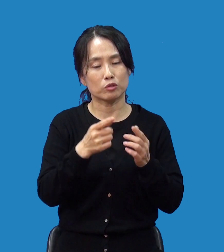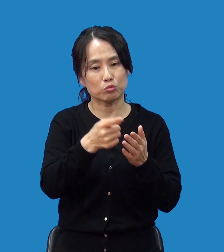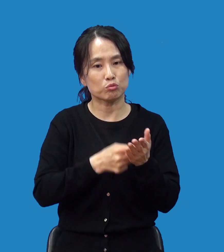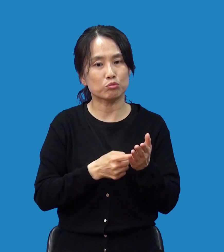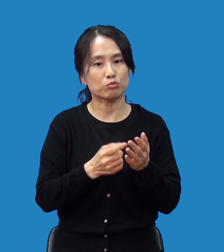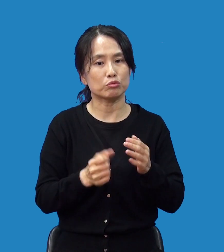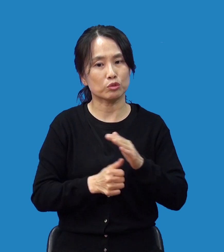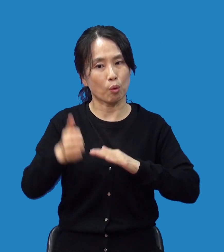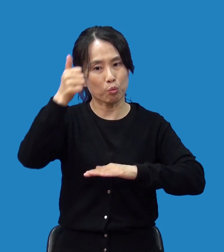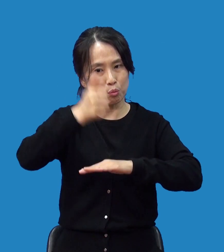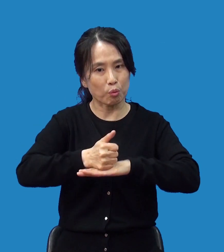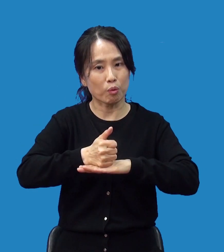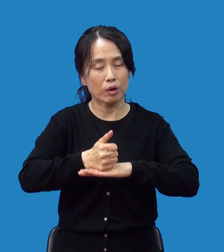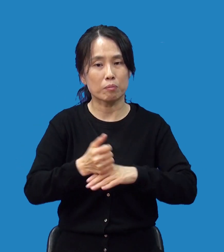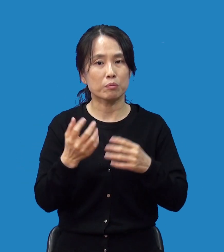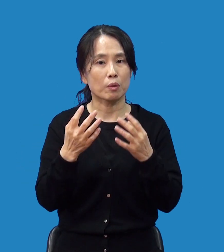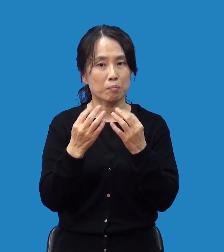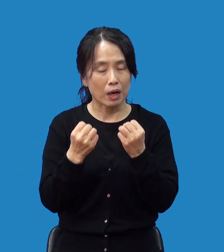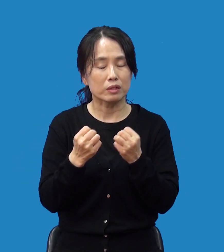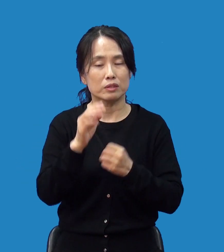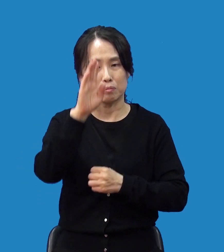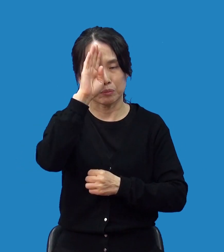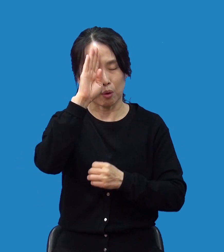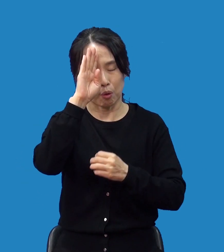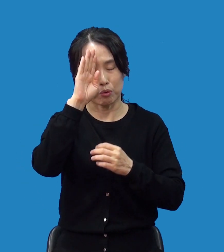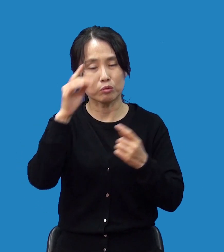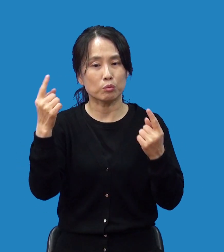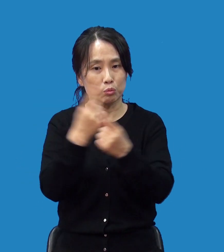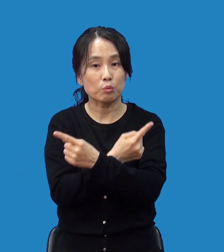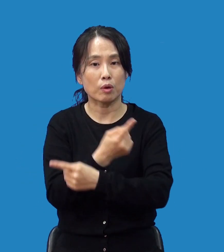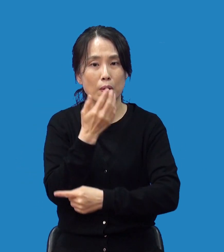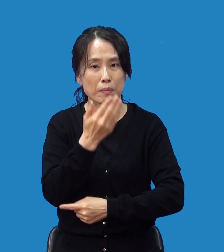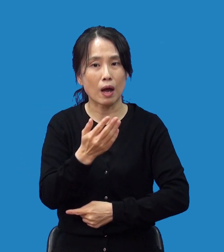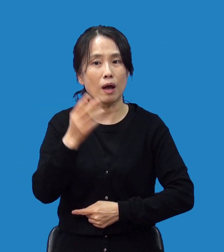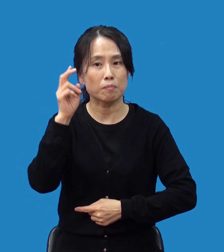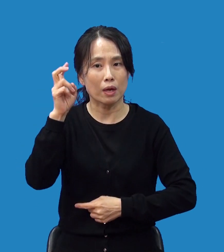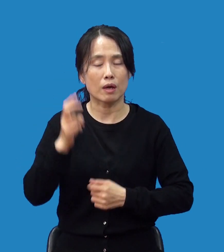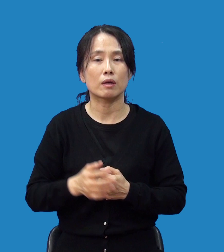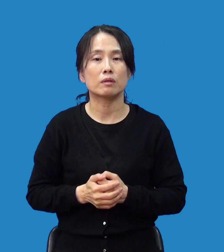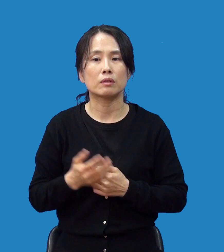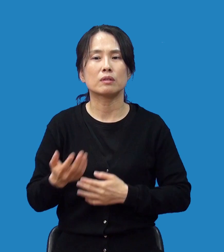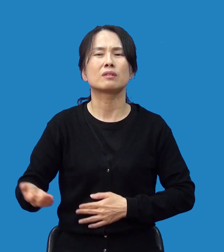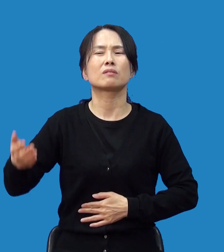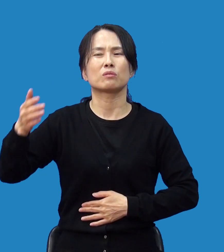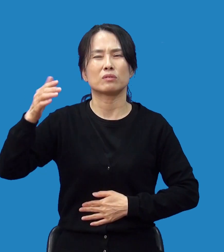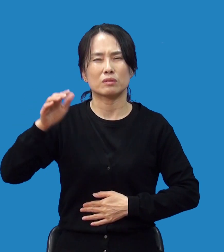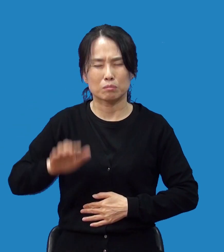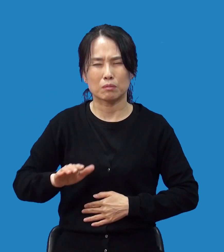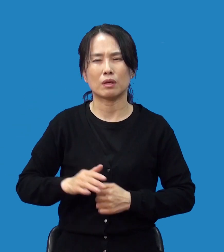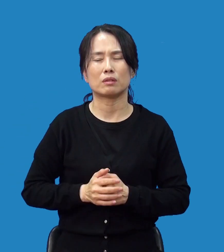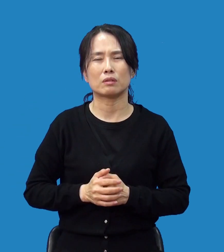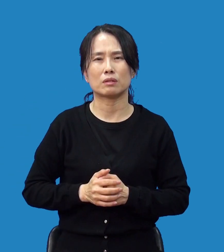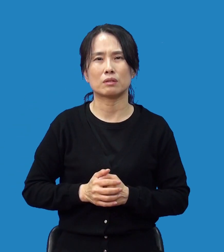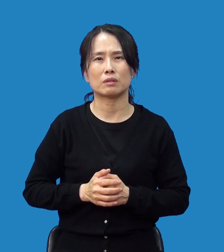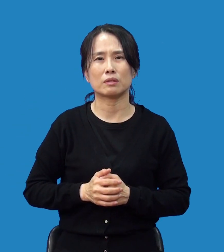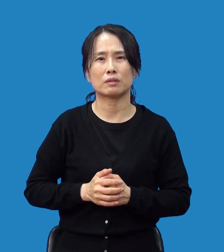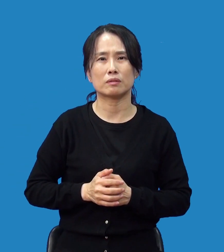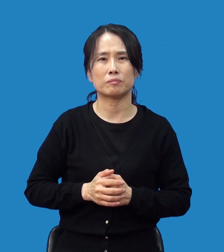수 있게 될지도 모릅니다. 그렇다 손 치더라도